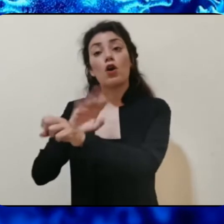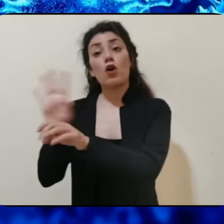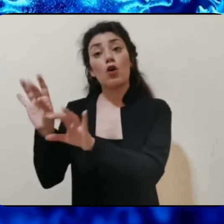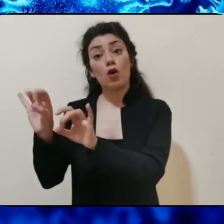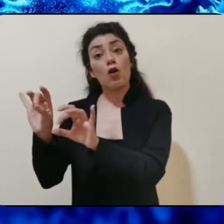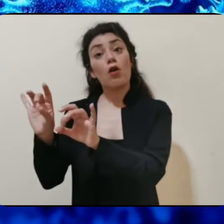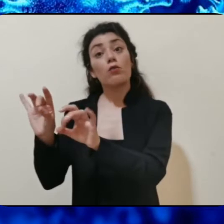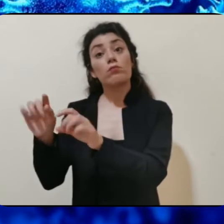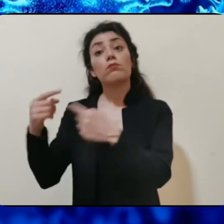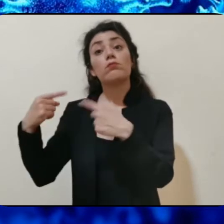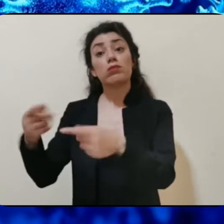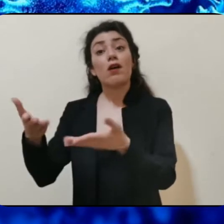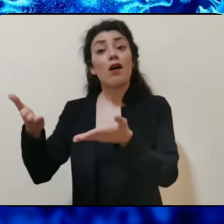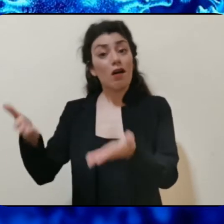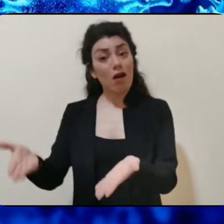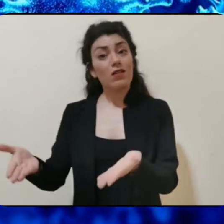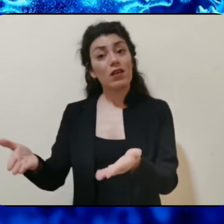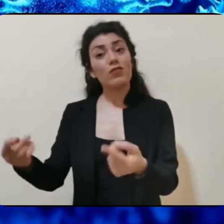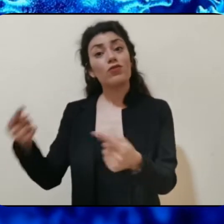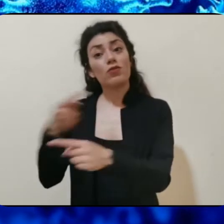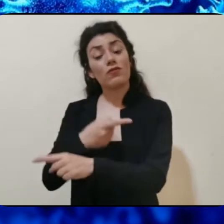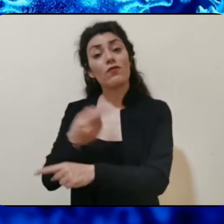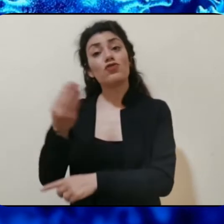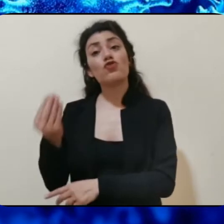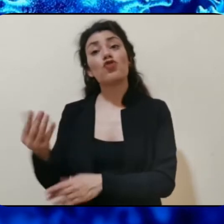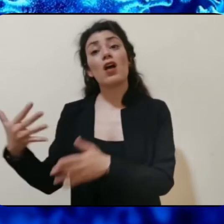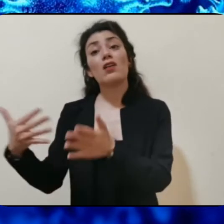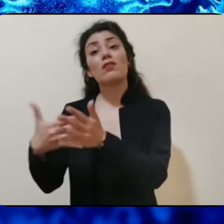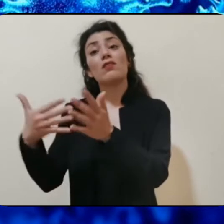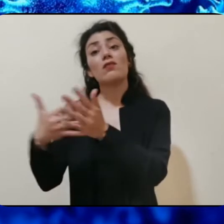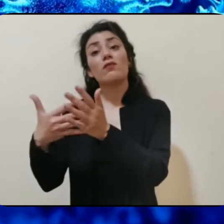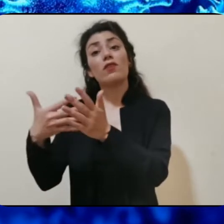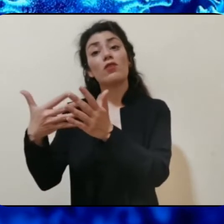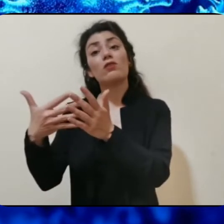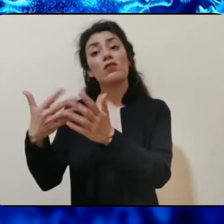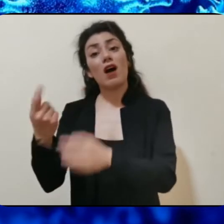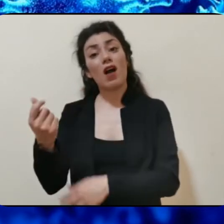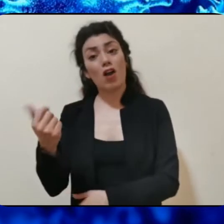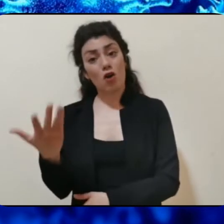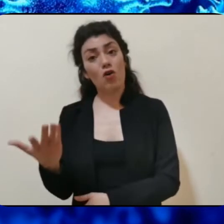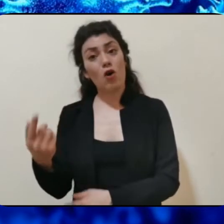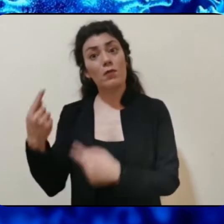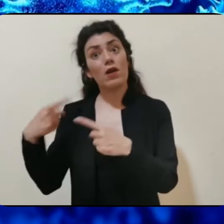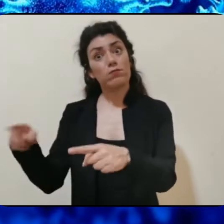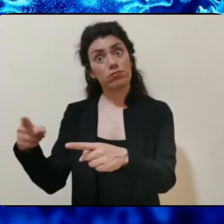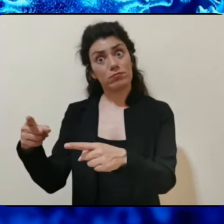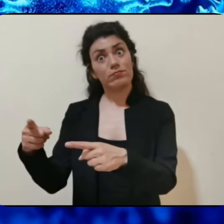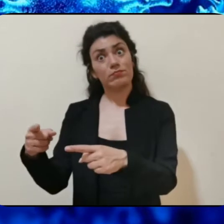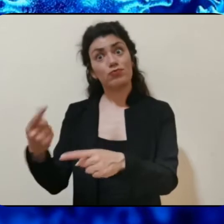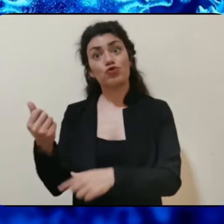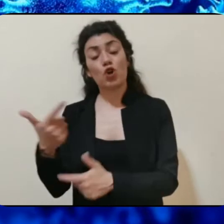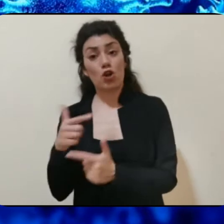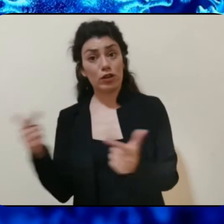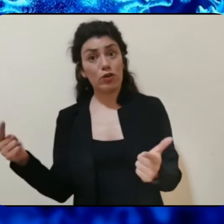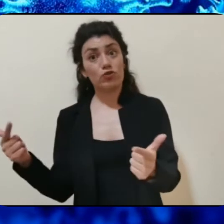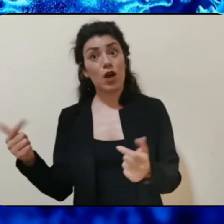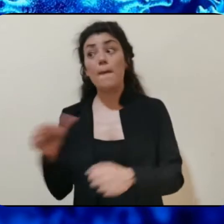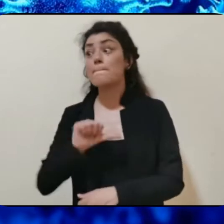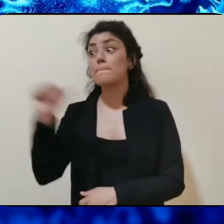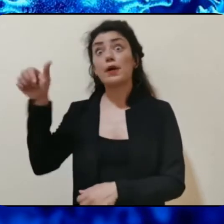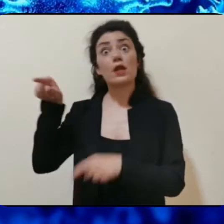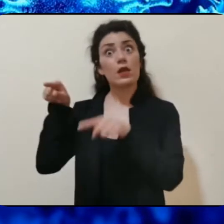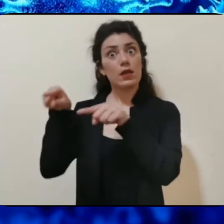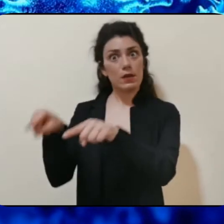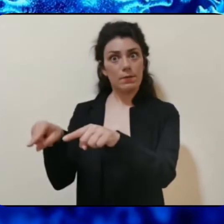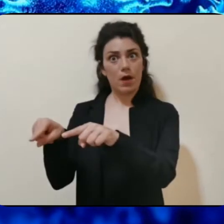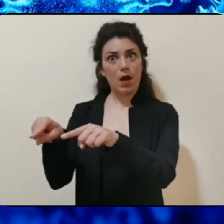derivante dall'emergenza coronavirus si trovano in difficoltà, soprattutto in crisi, ecco, di liquidità. Quindi queste in via prioritaria sono